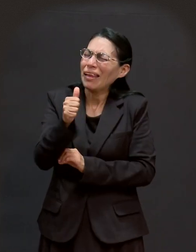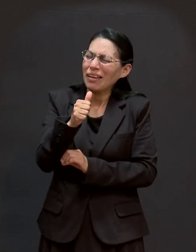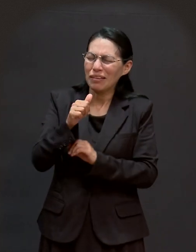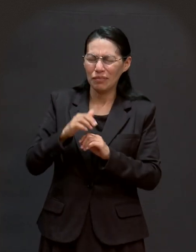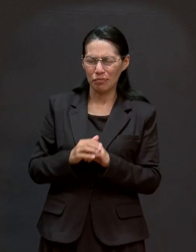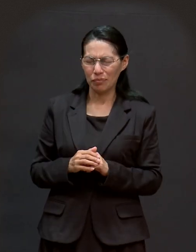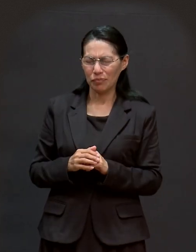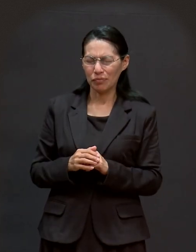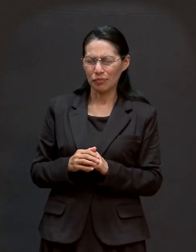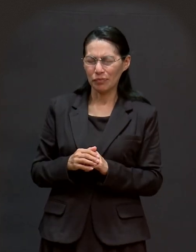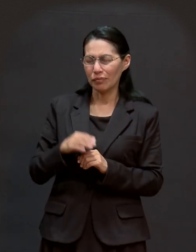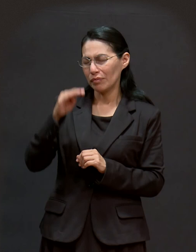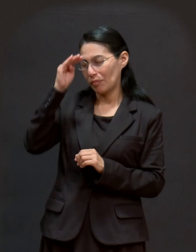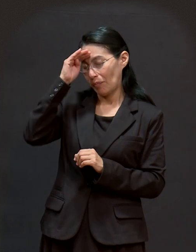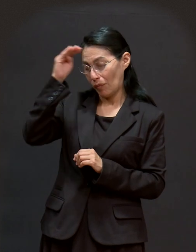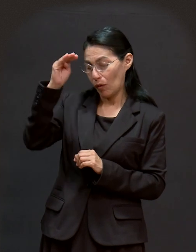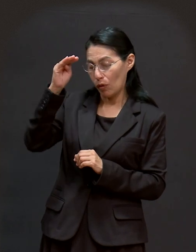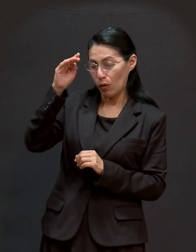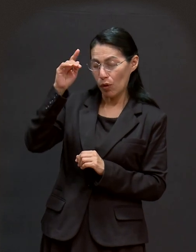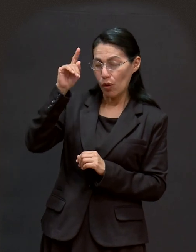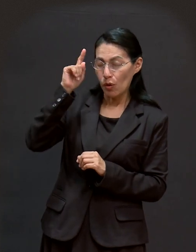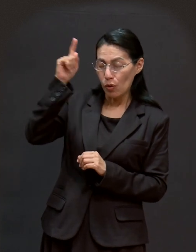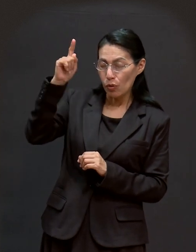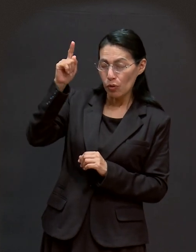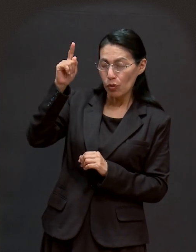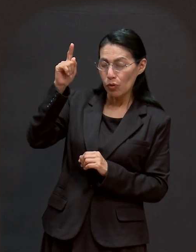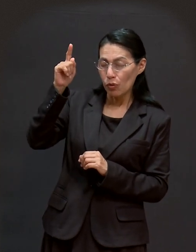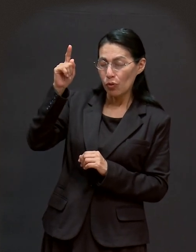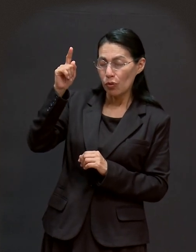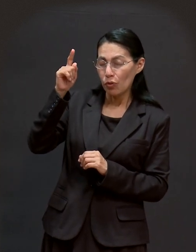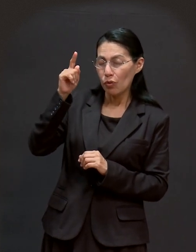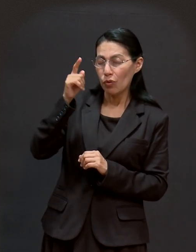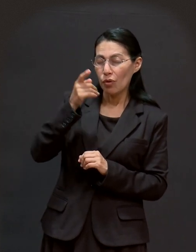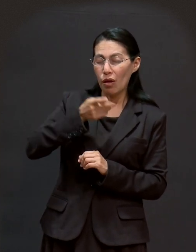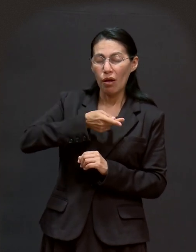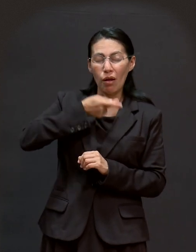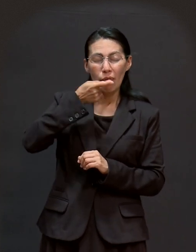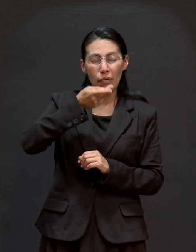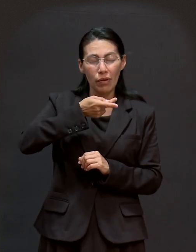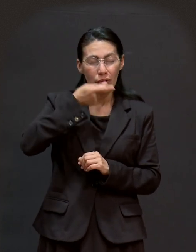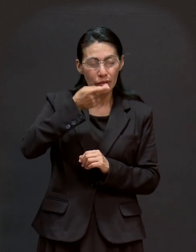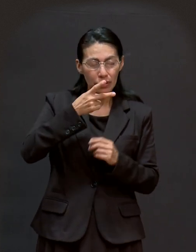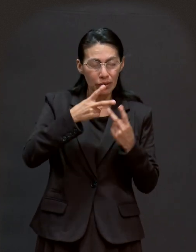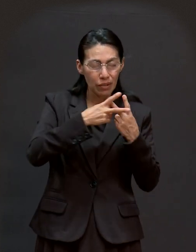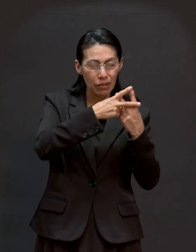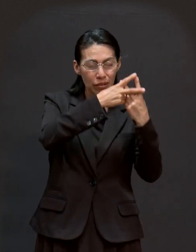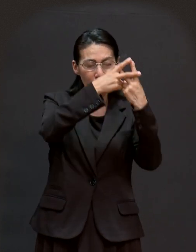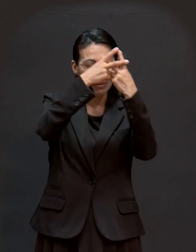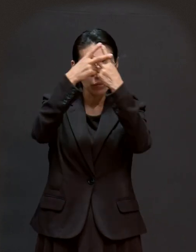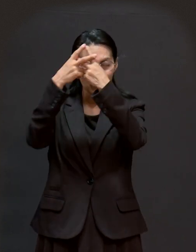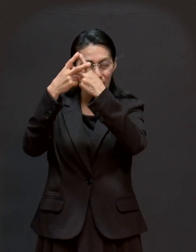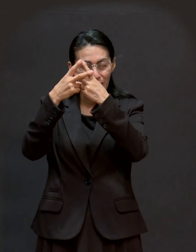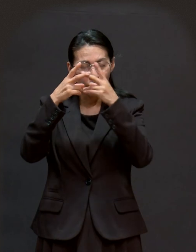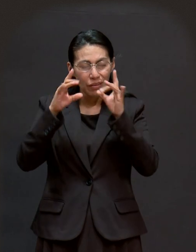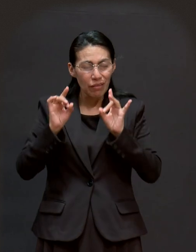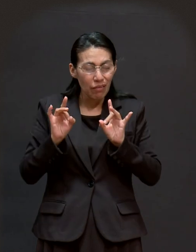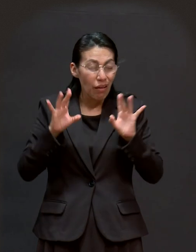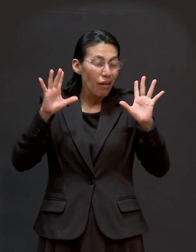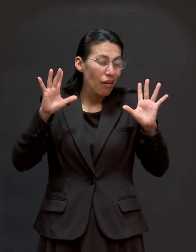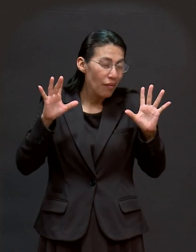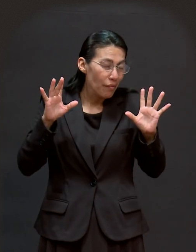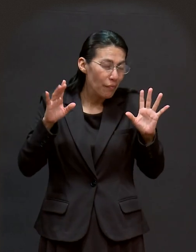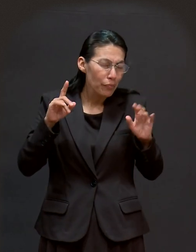con tu palabra las estrellas vinieron a la existencia para ti un trabajo no es difícil